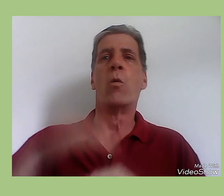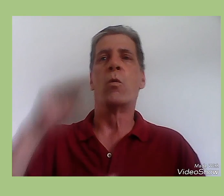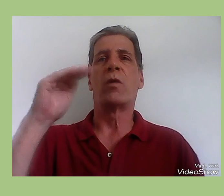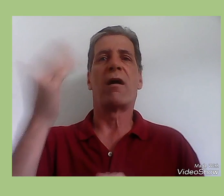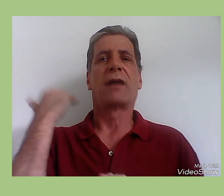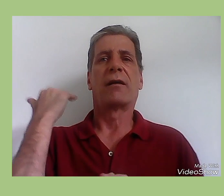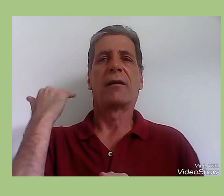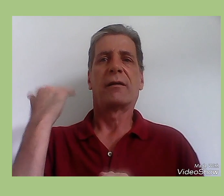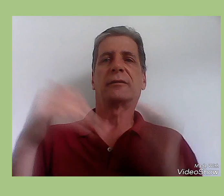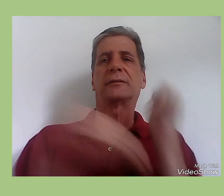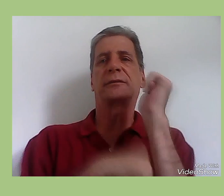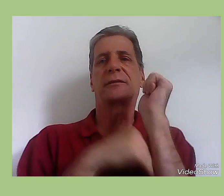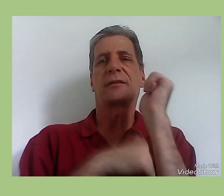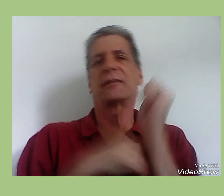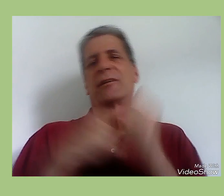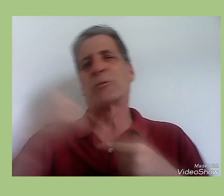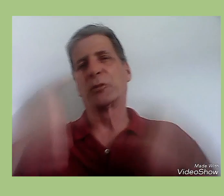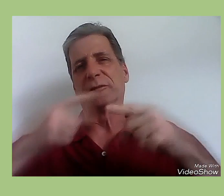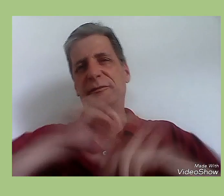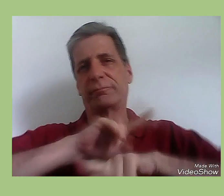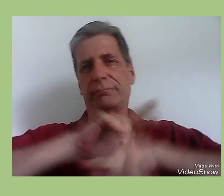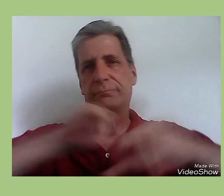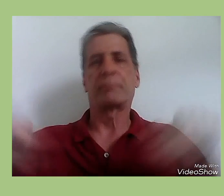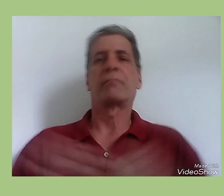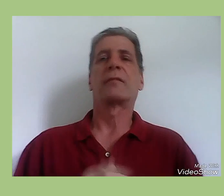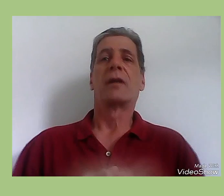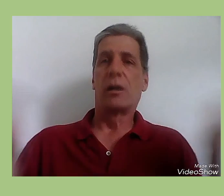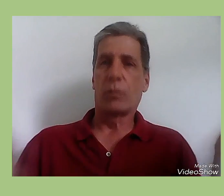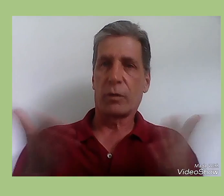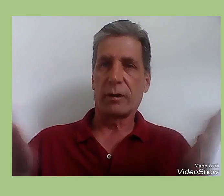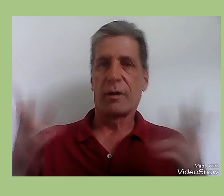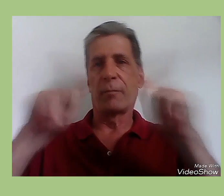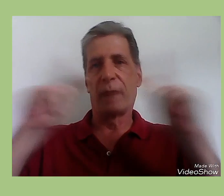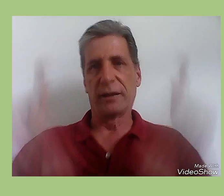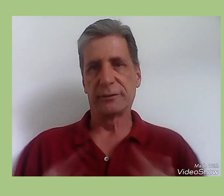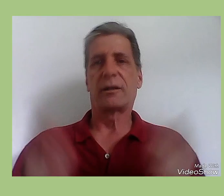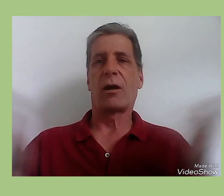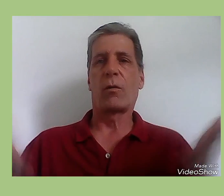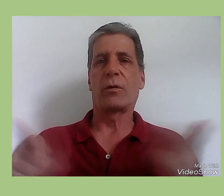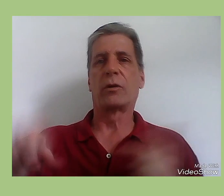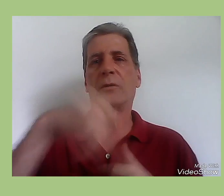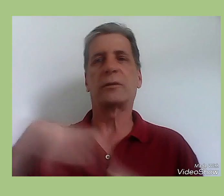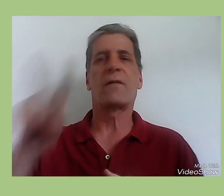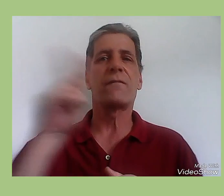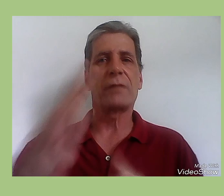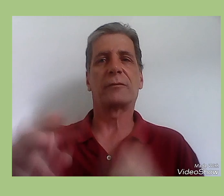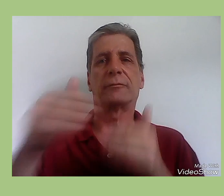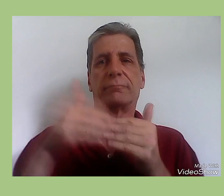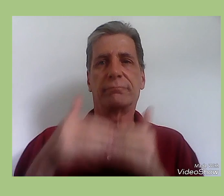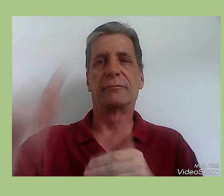uma regulamentação específica pela decisão colegiada. Então, a interpretação para ser feita é qual a natureza da votação do Senado